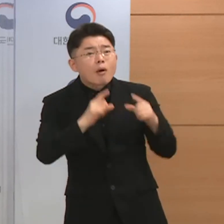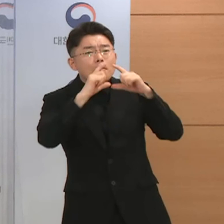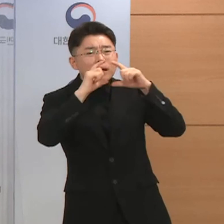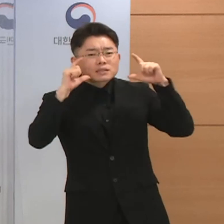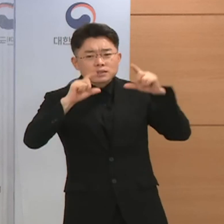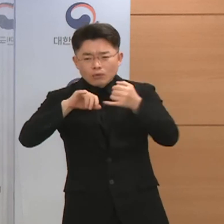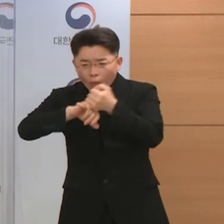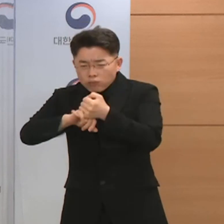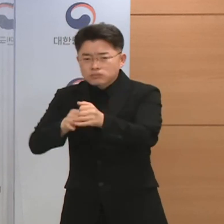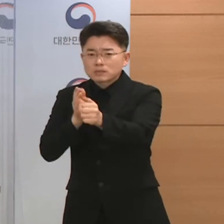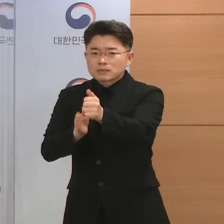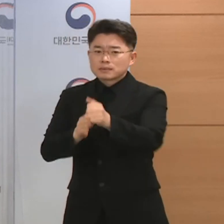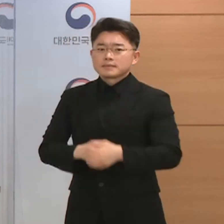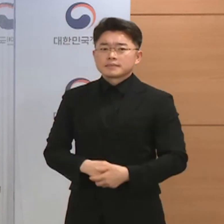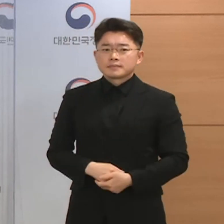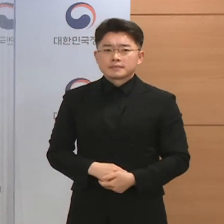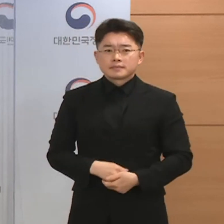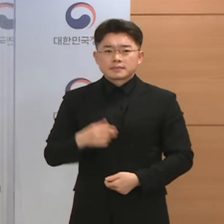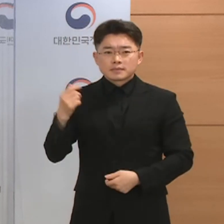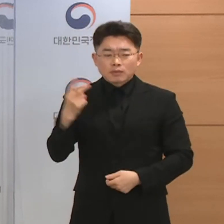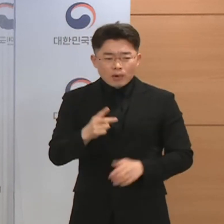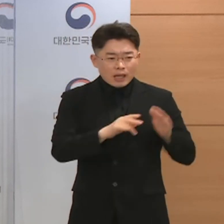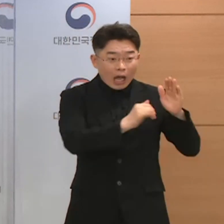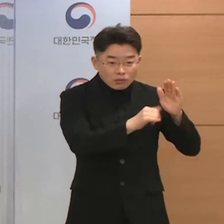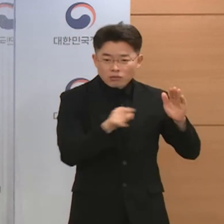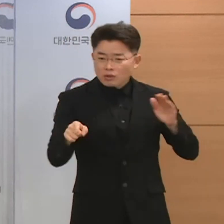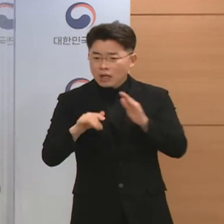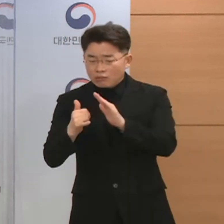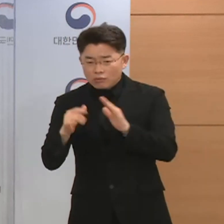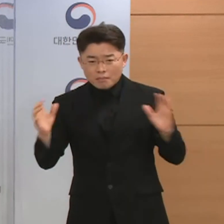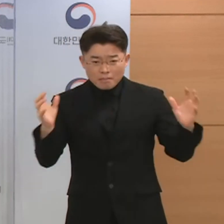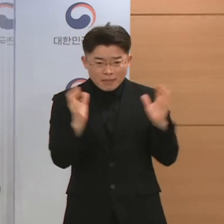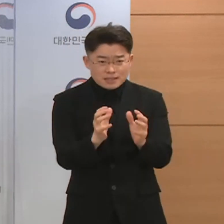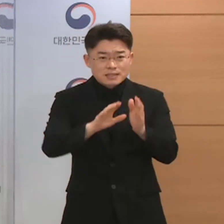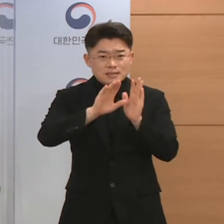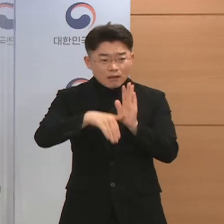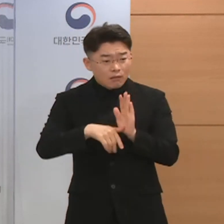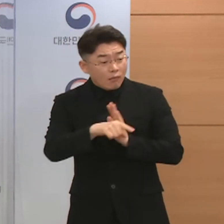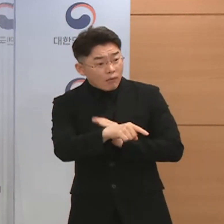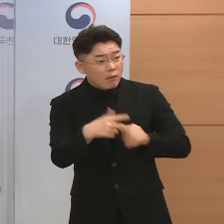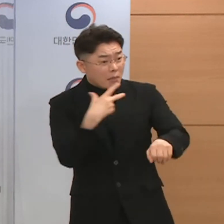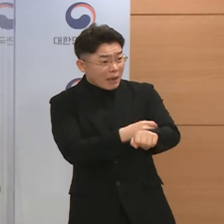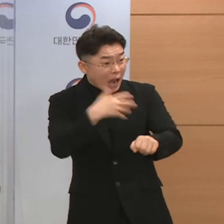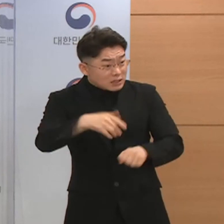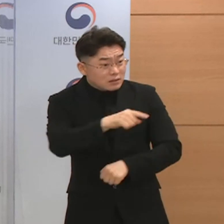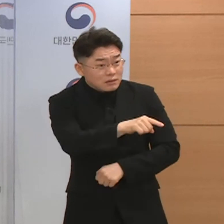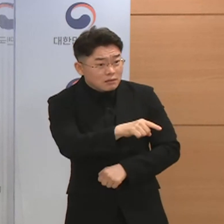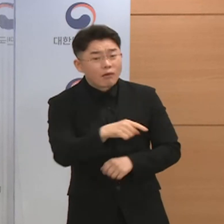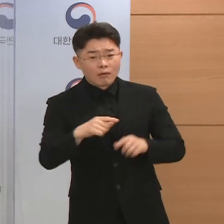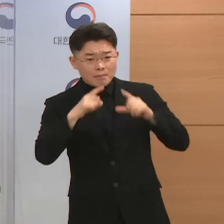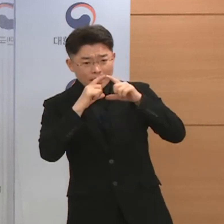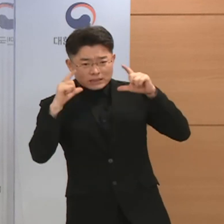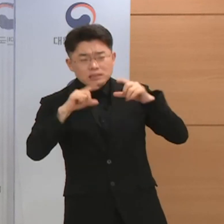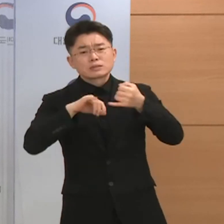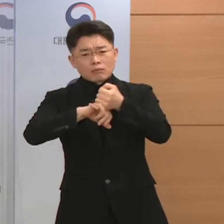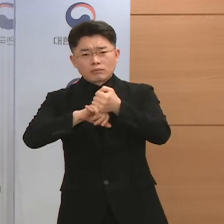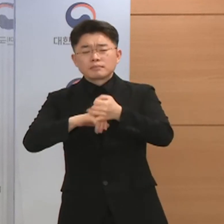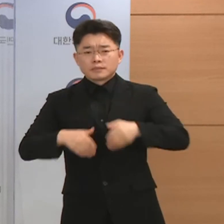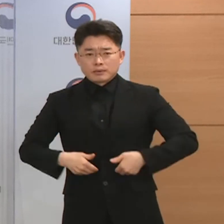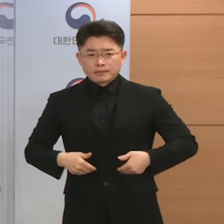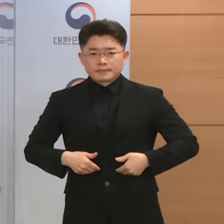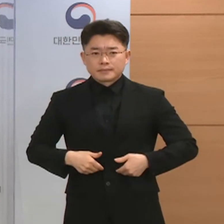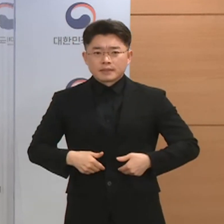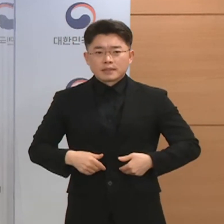만나시거나 여러 가족들이 만나실 때에는 미접종자들의 경우에는 마스크를 쓰시는 게 좋겠다는